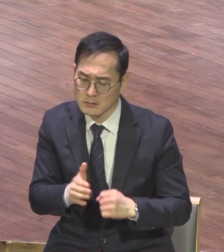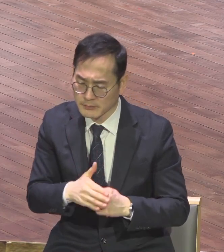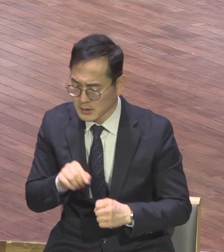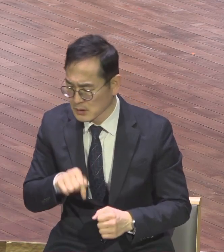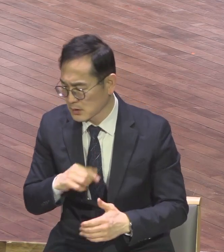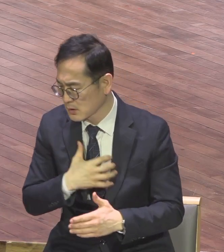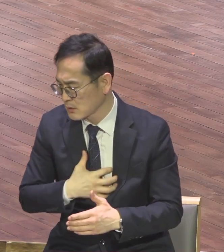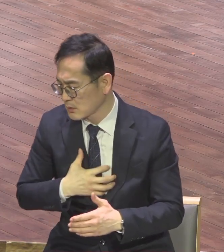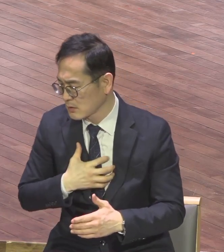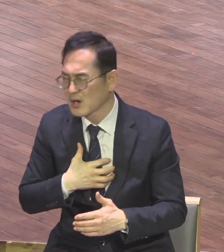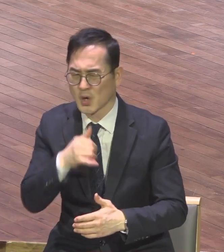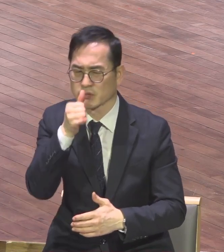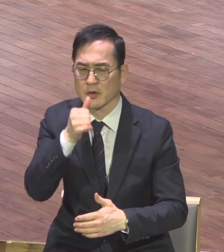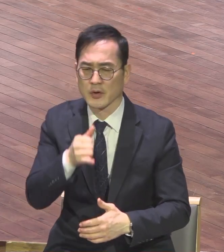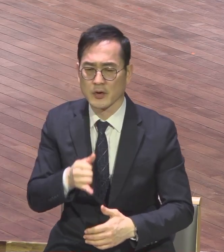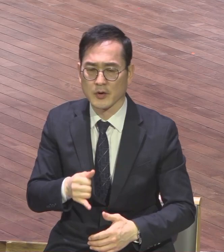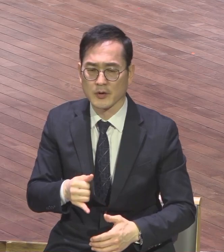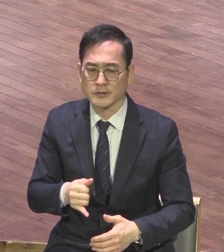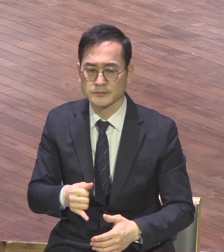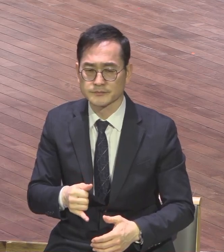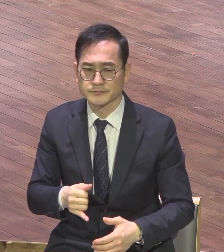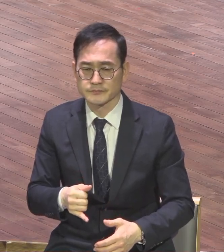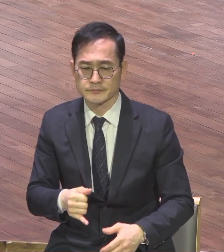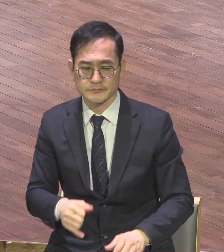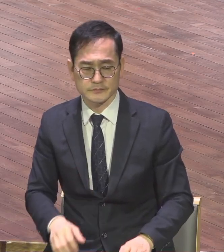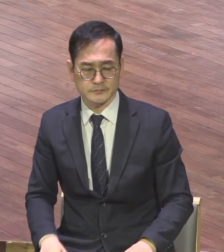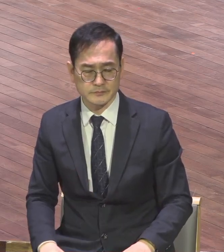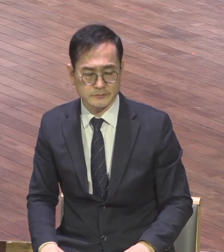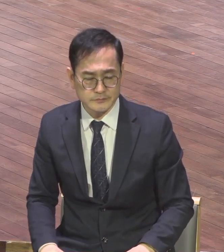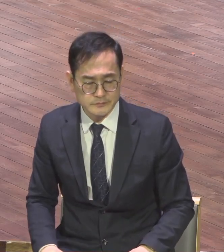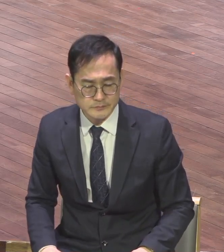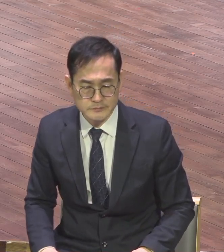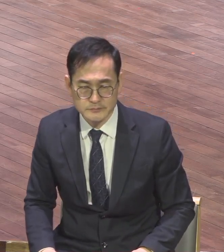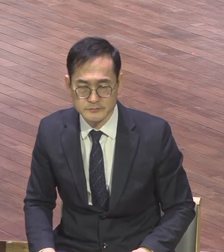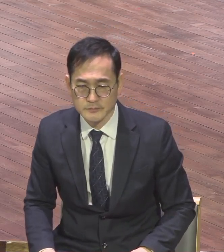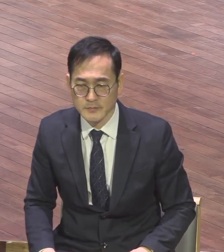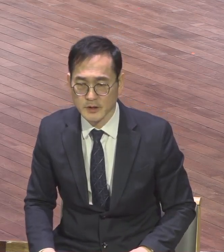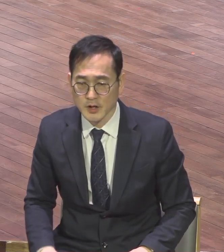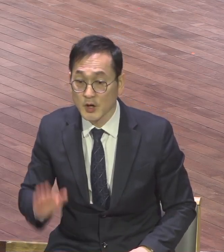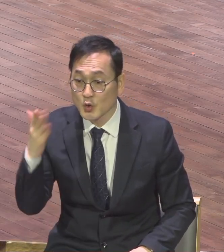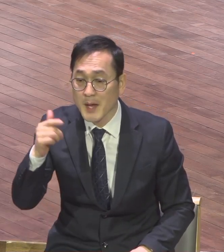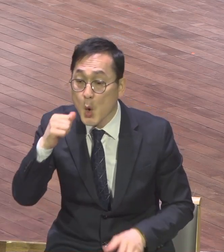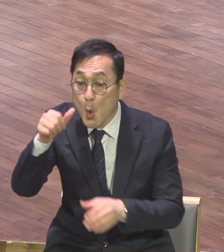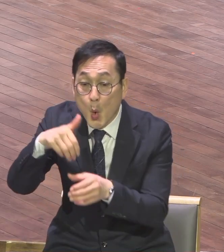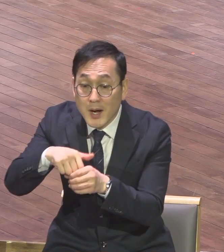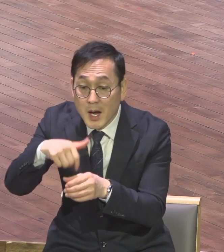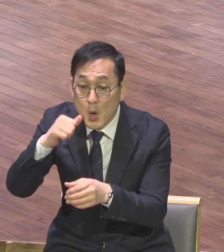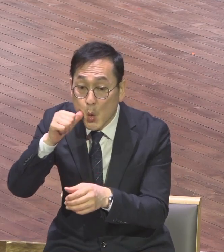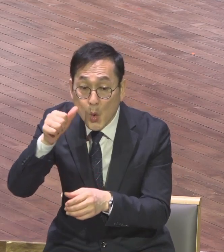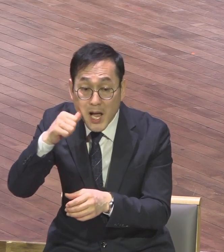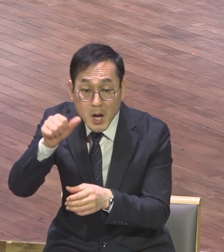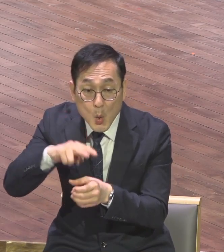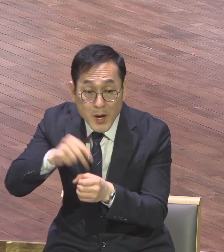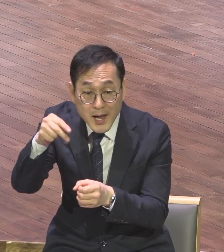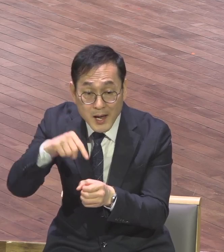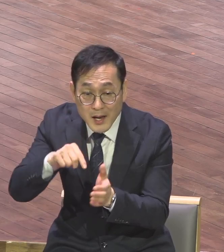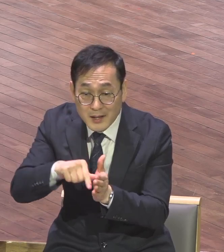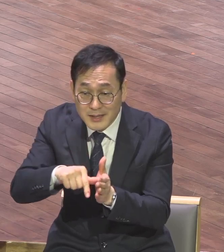때요, 콜라나 사이다 같은 탄산음료를 마실 때 칼로리가 제로인 제로 음료가 요새 많이